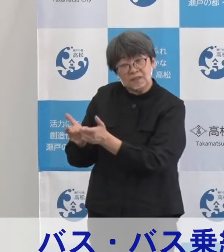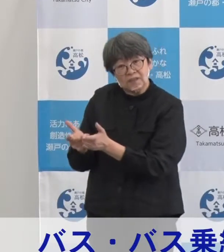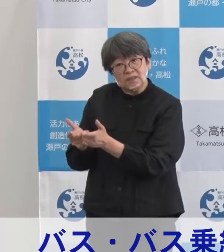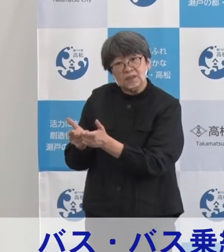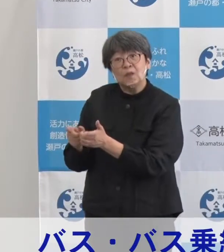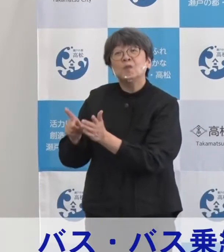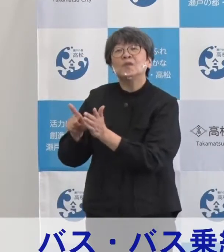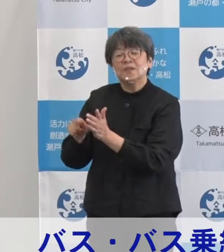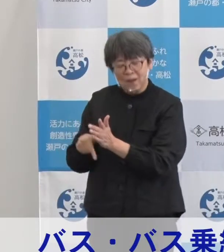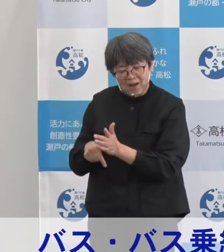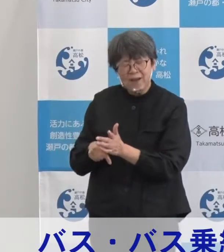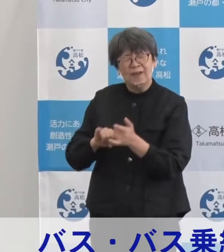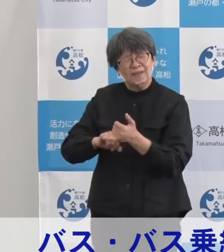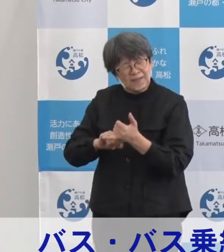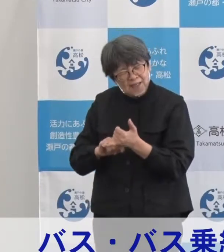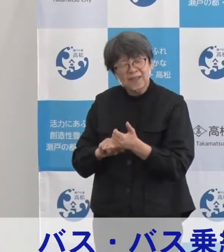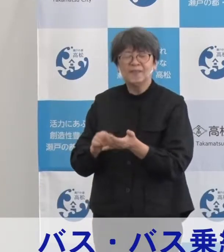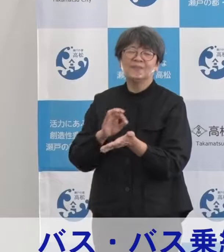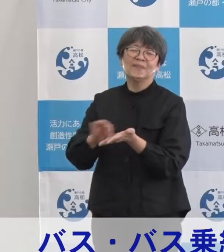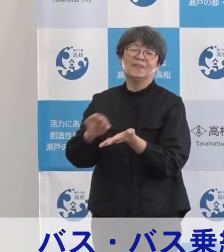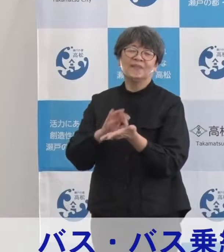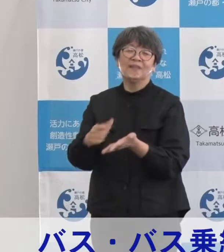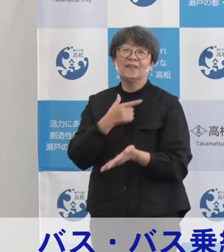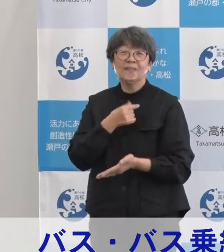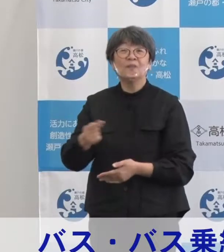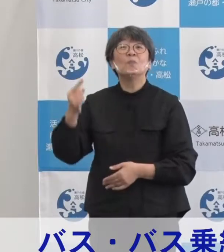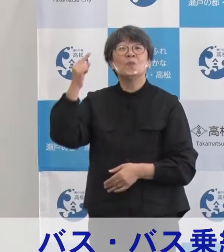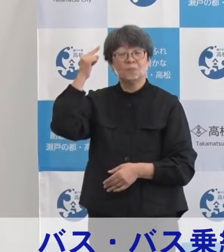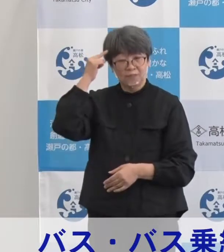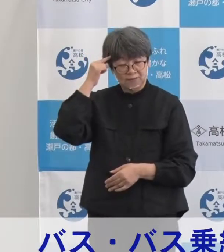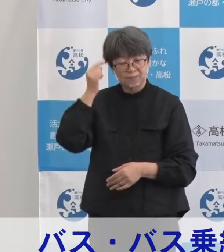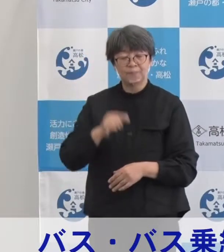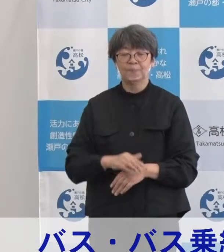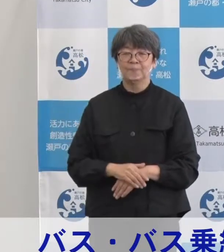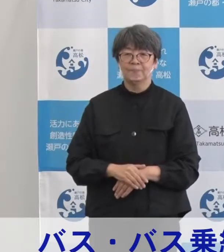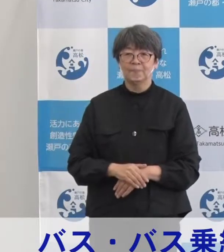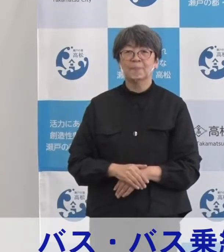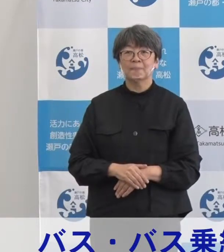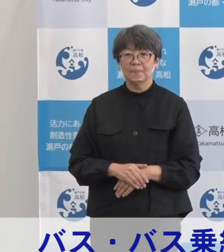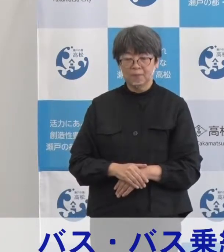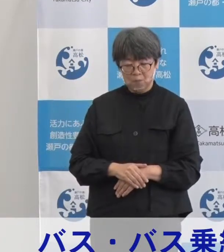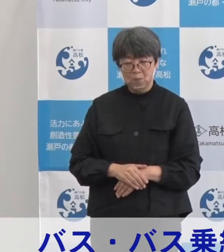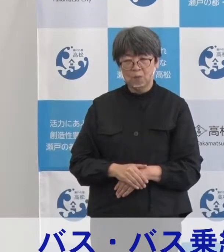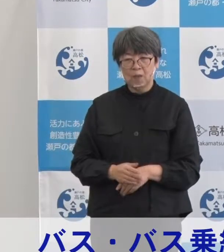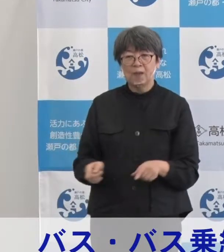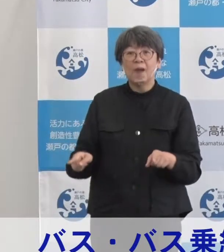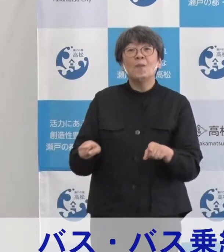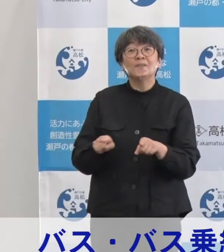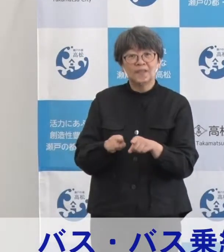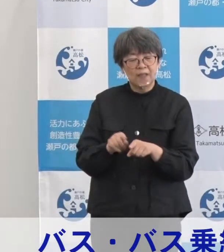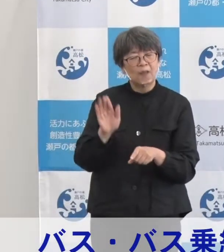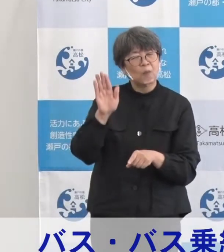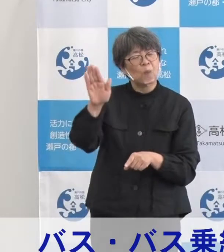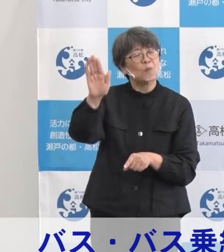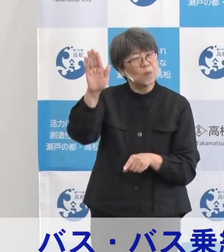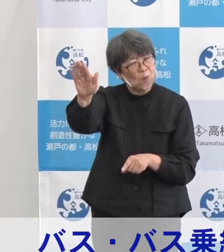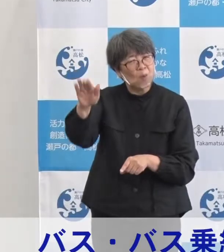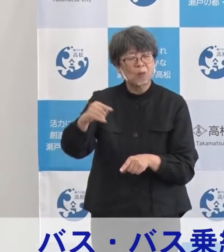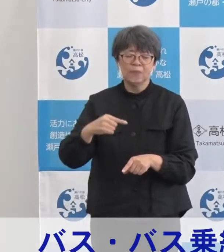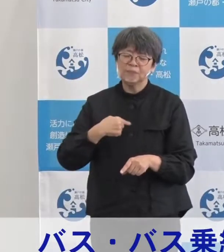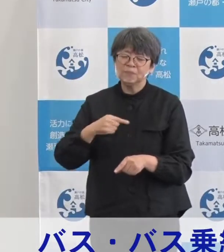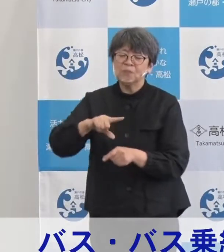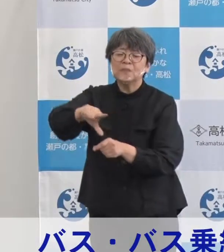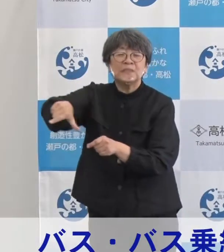是非ともご利用をいただきたいというふうに思っております併せて今後地域指導によるまあ